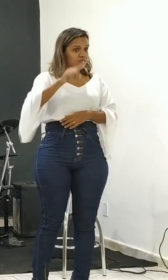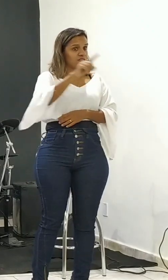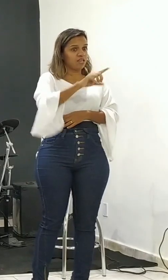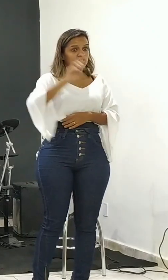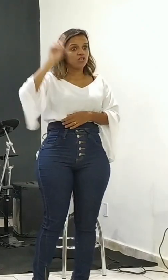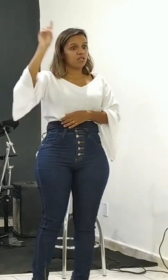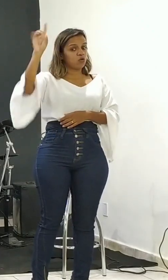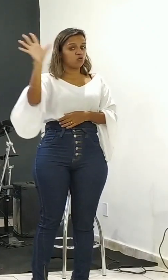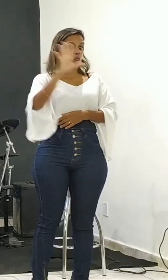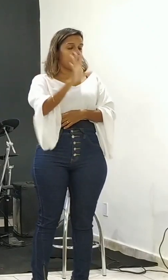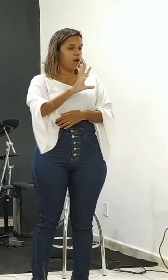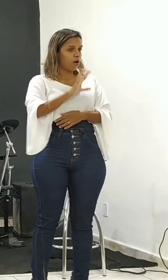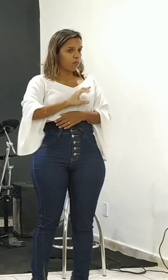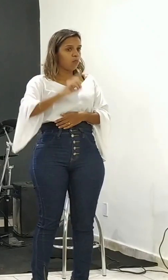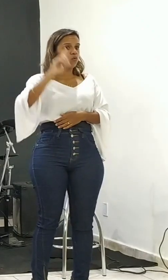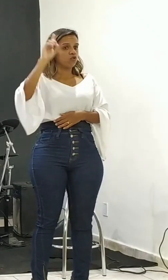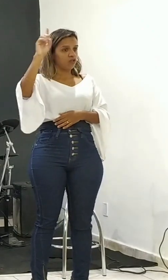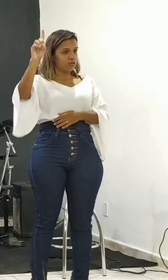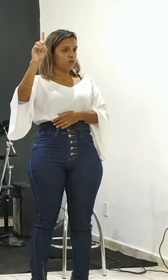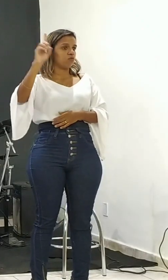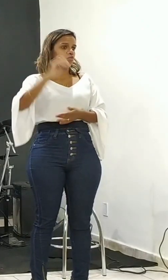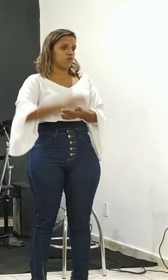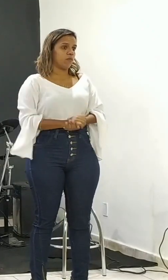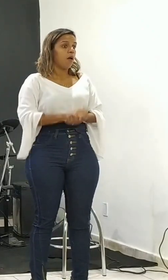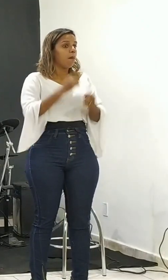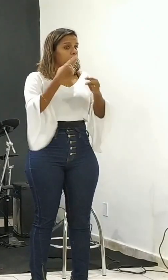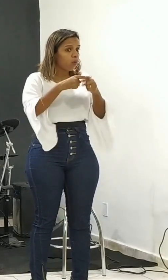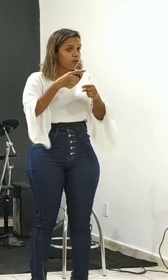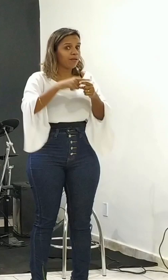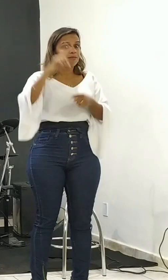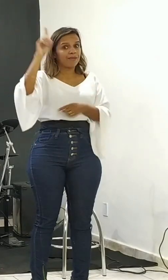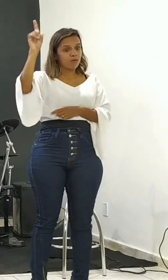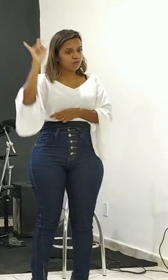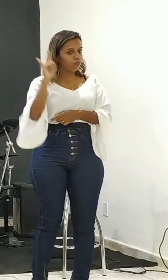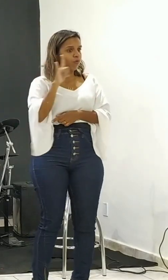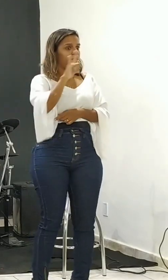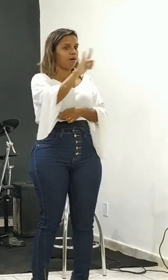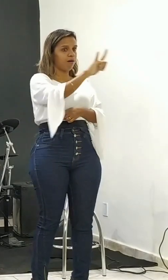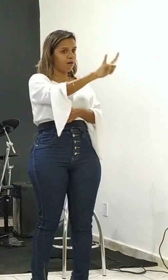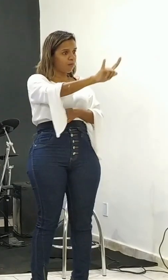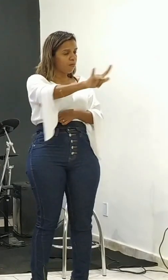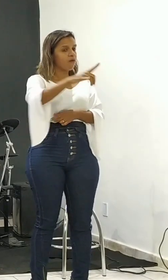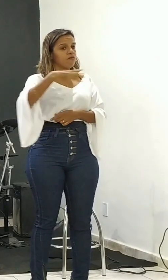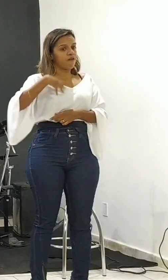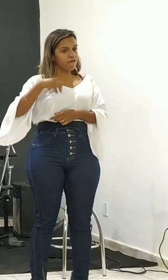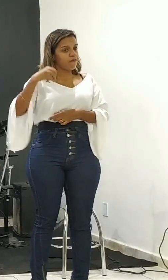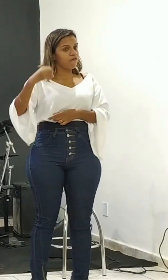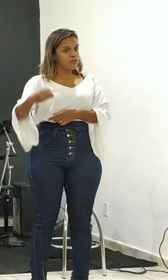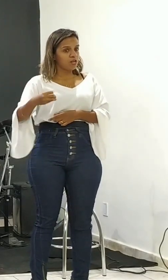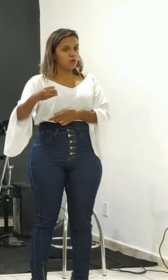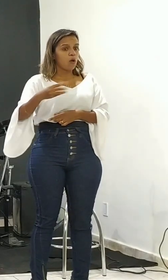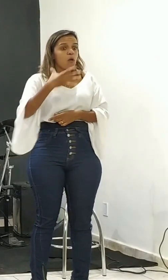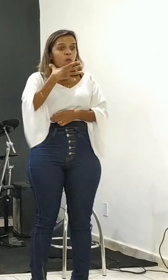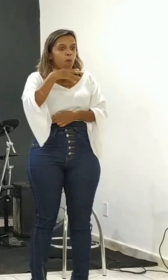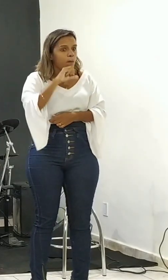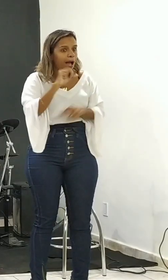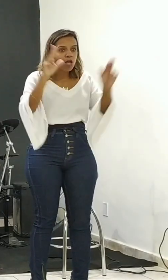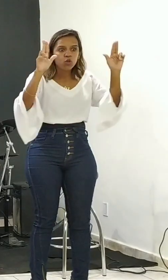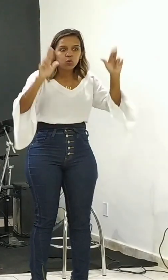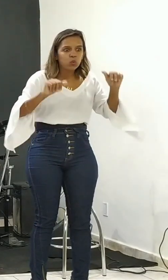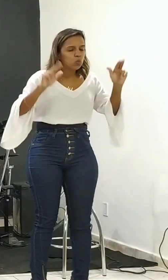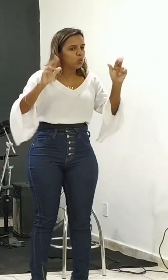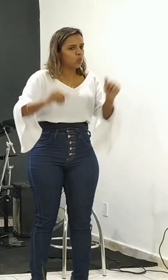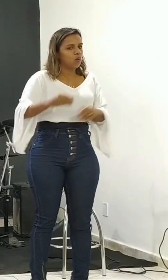do amor de Deus por você, porque Deus te ama, você é filho, e um pai não abandona o